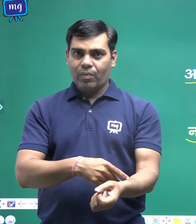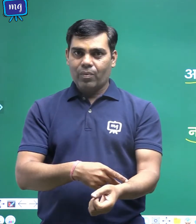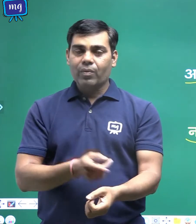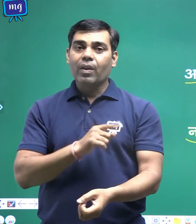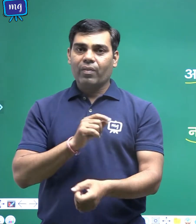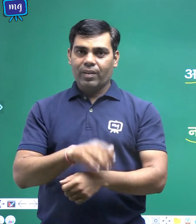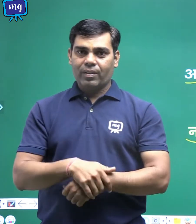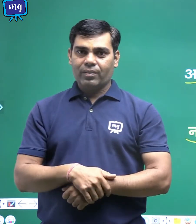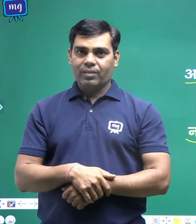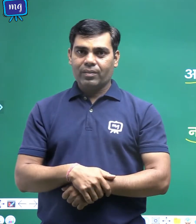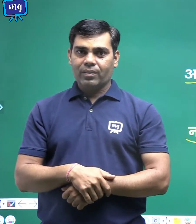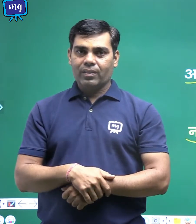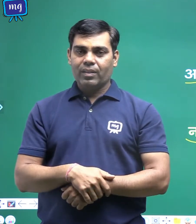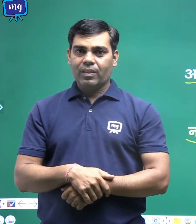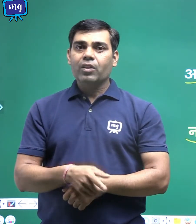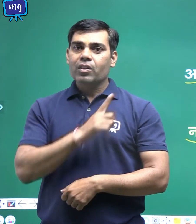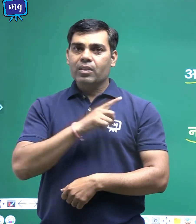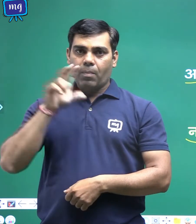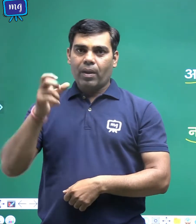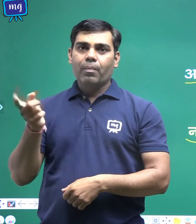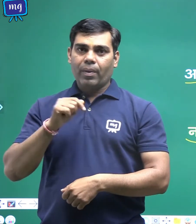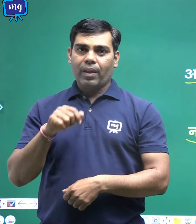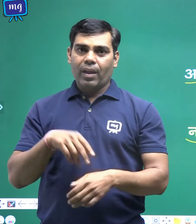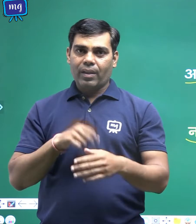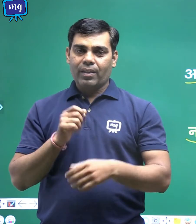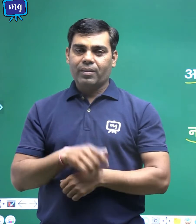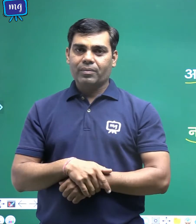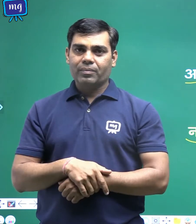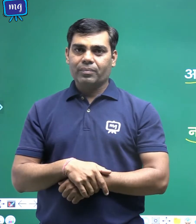या फिर इस पाठ में आई